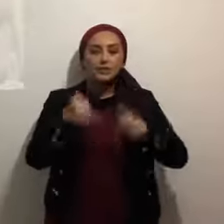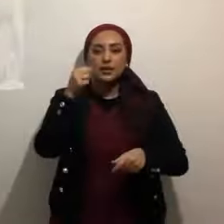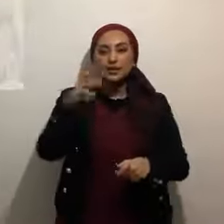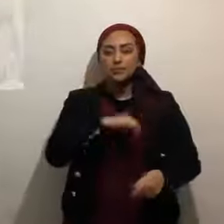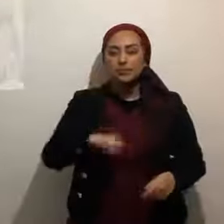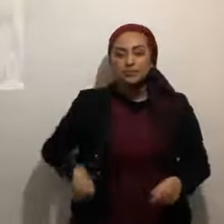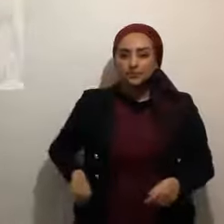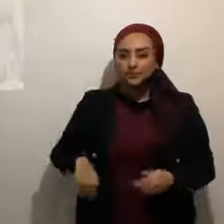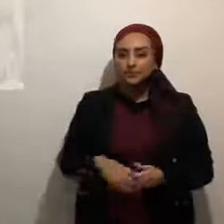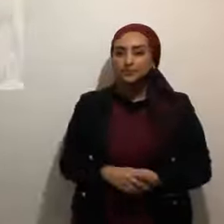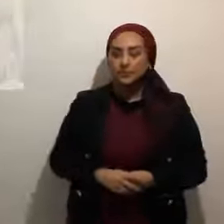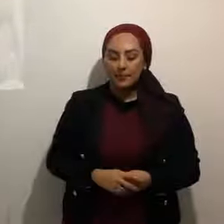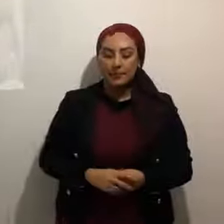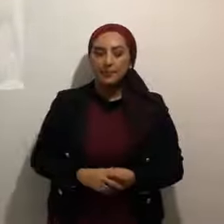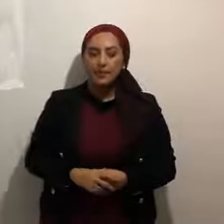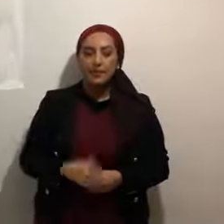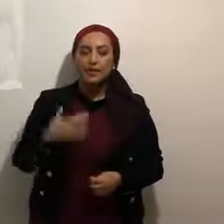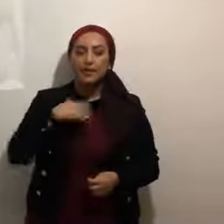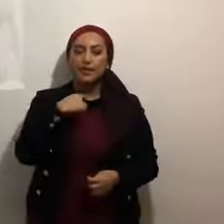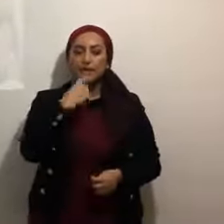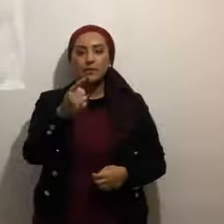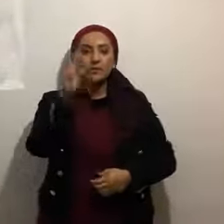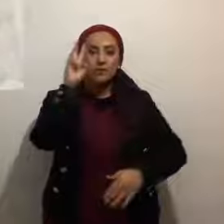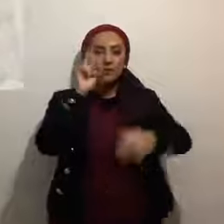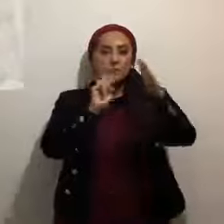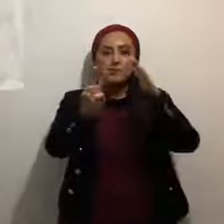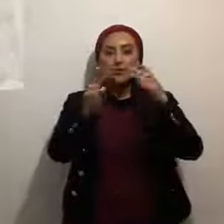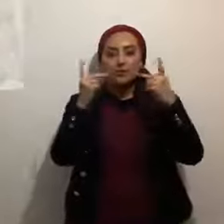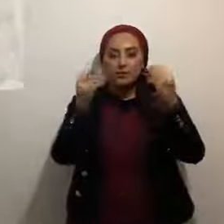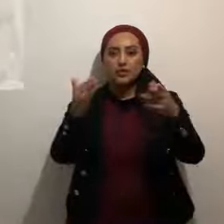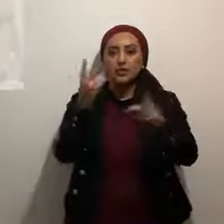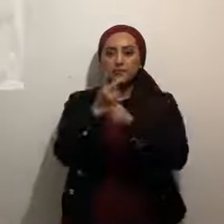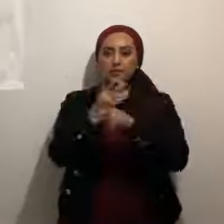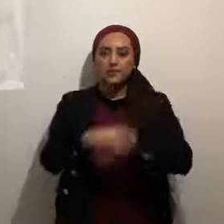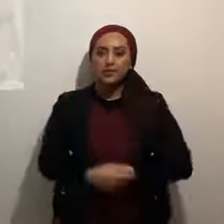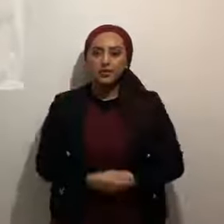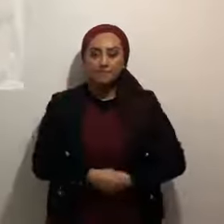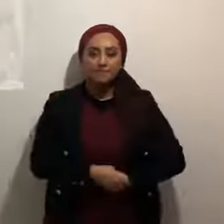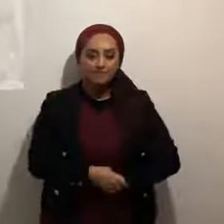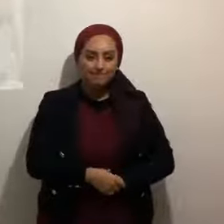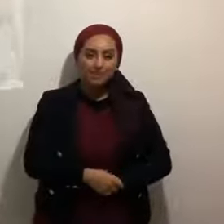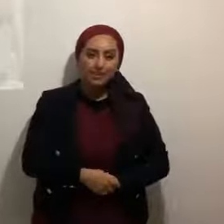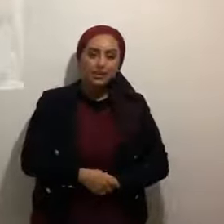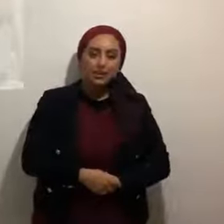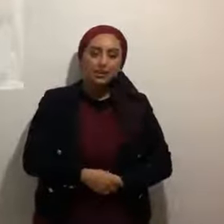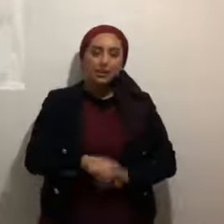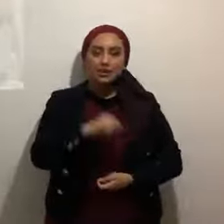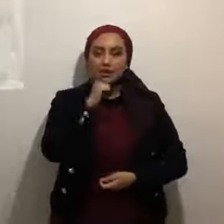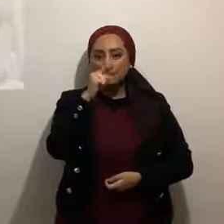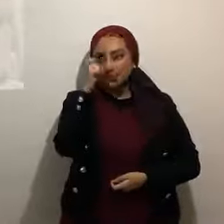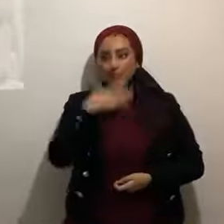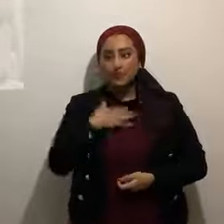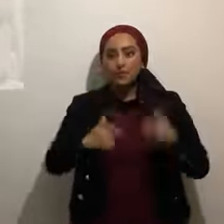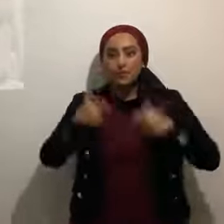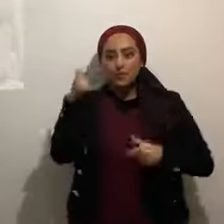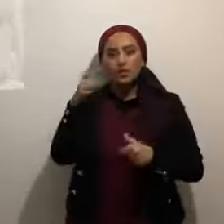de Yahshua Mashiach. Y lanzo la profecía y así se cumple. No porque yo sea el grande, no, sino porque mencioné el